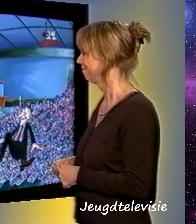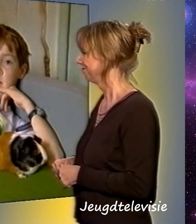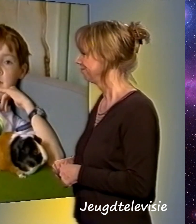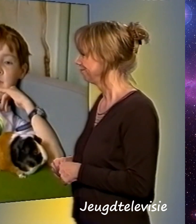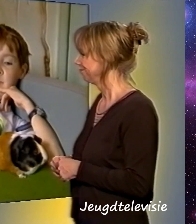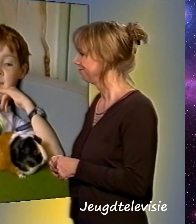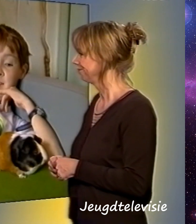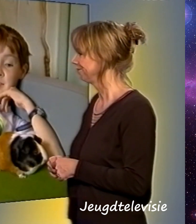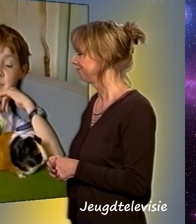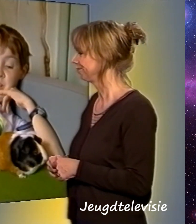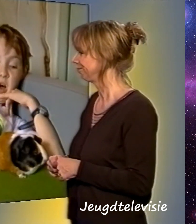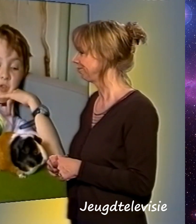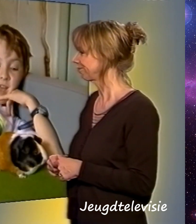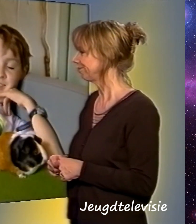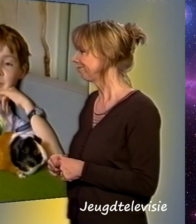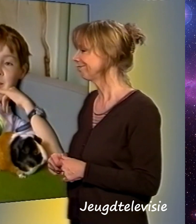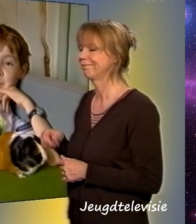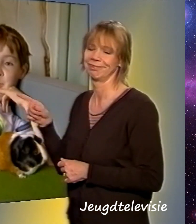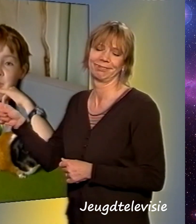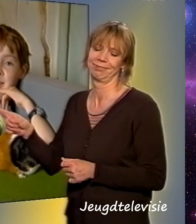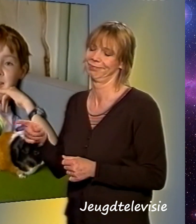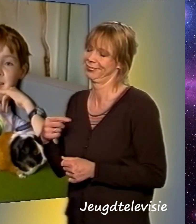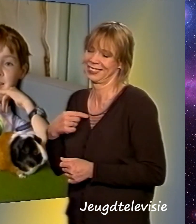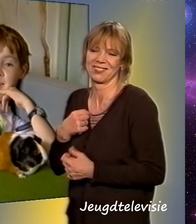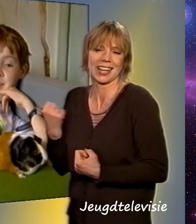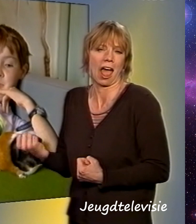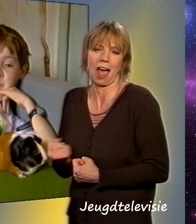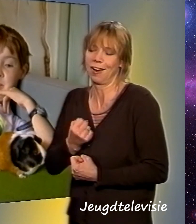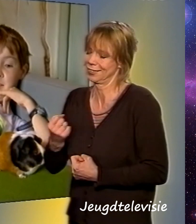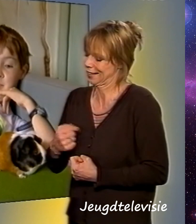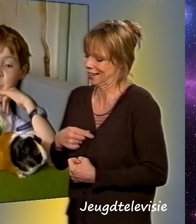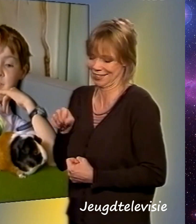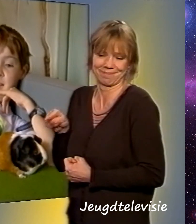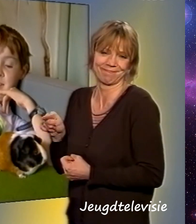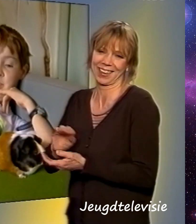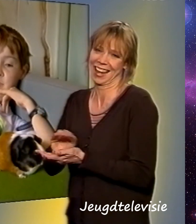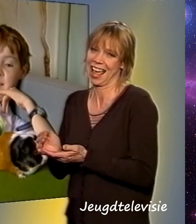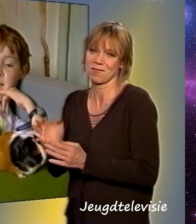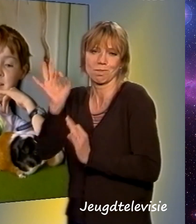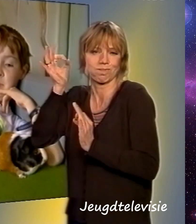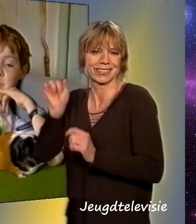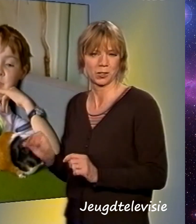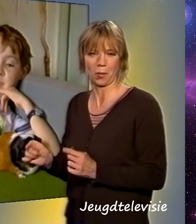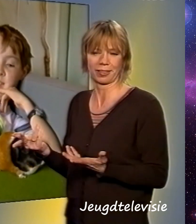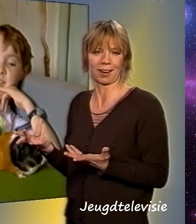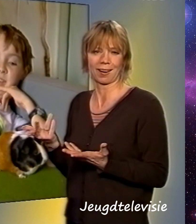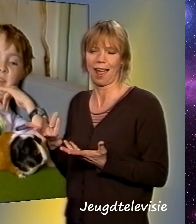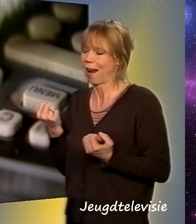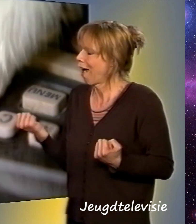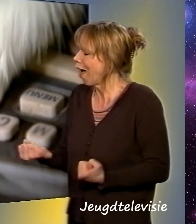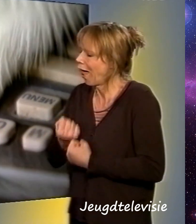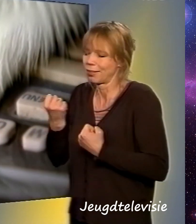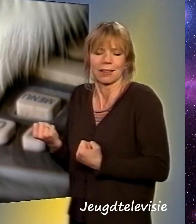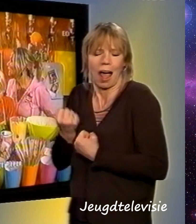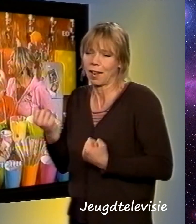ik vind het er altijd heel erg bijzonder en luider is nooit echt iets wanneer kan ik bijzonder vind is altijd